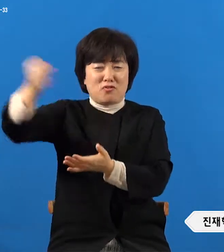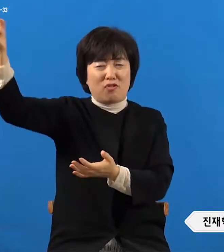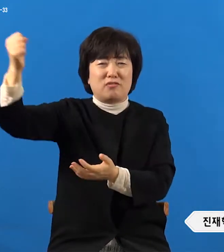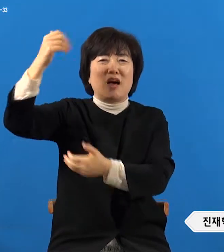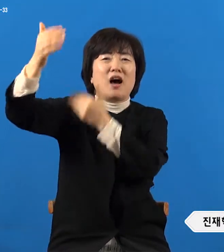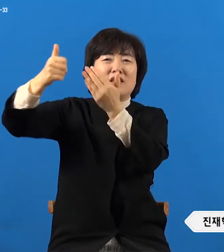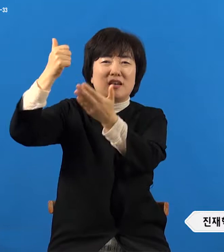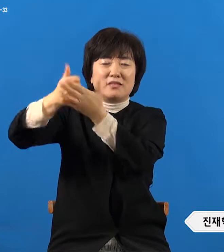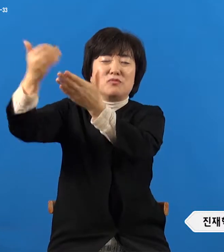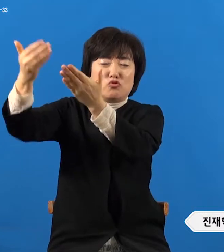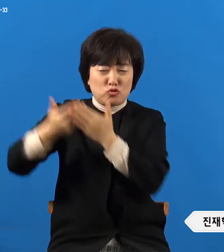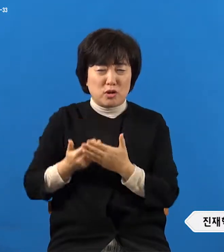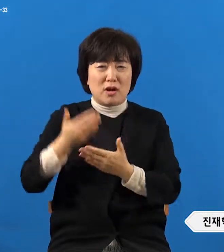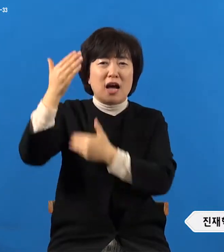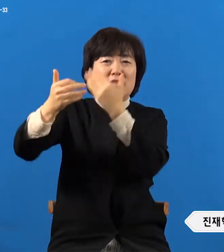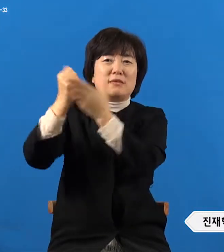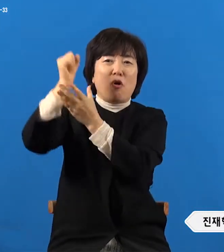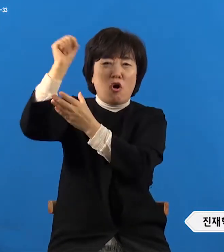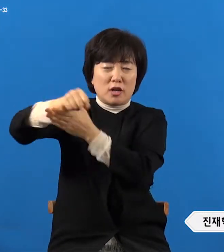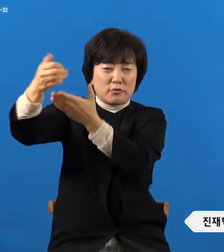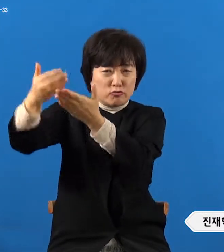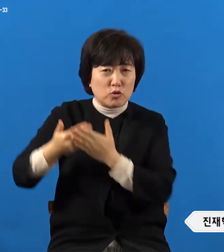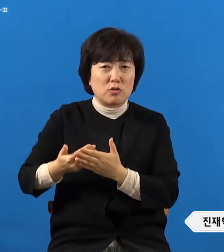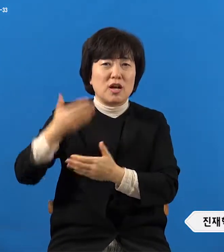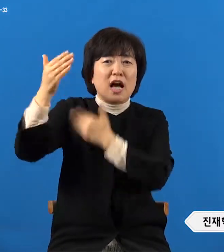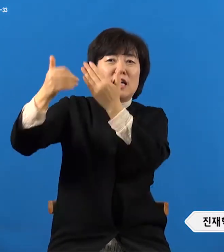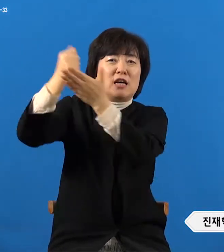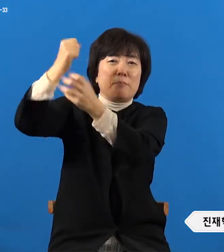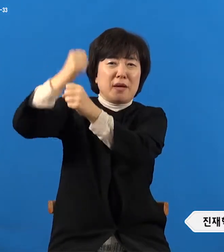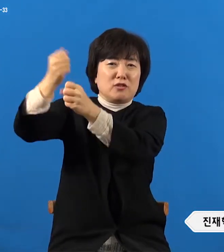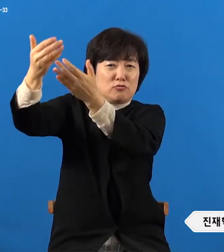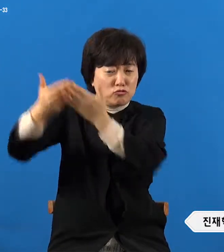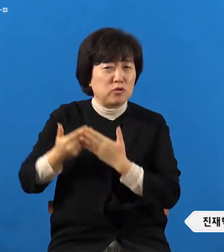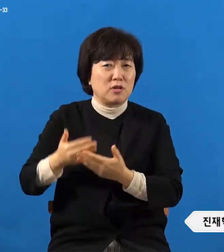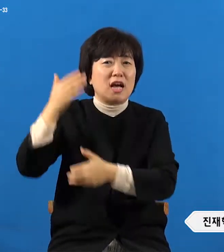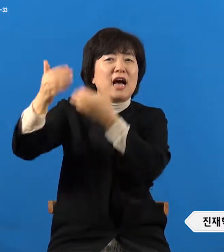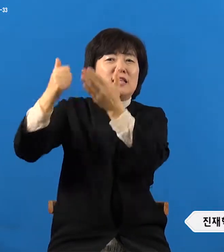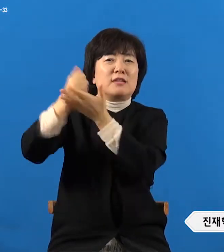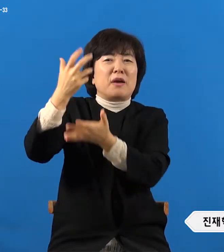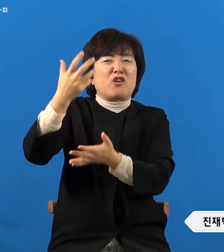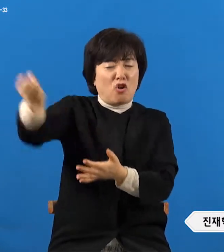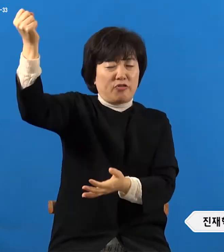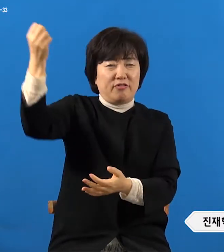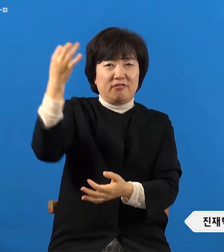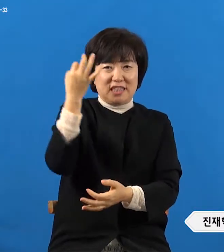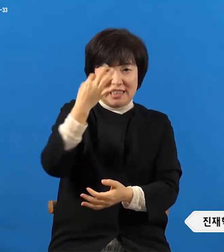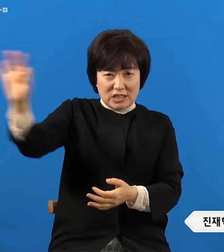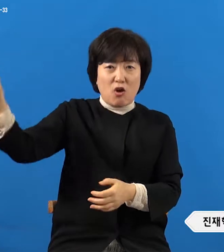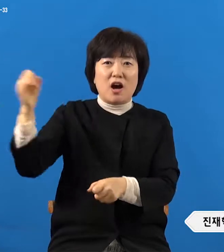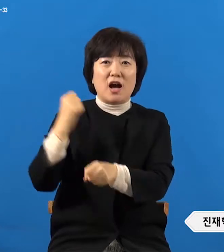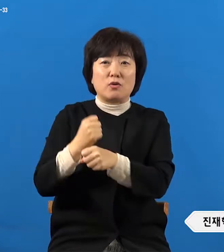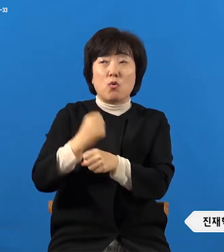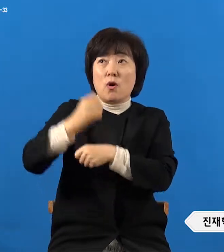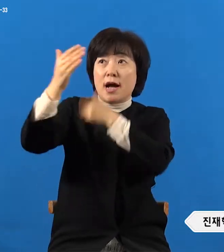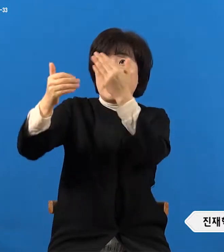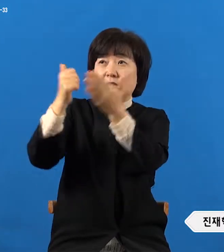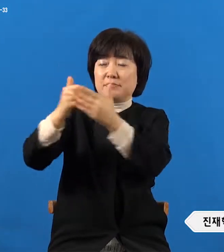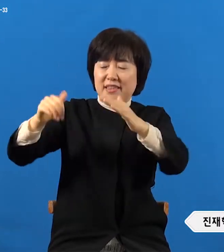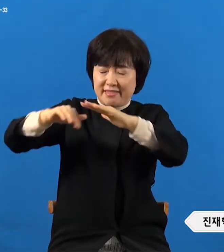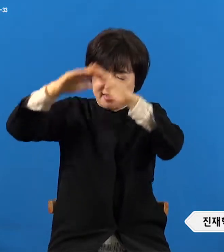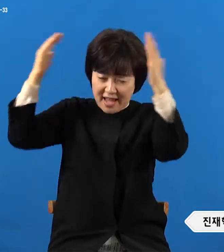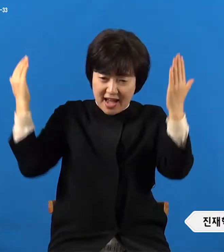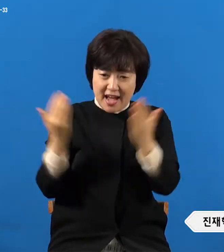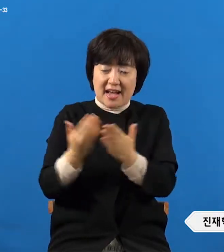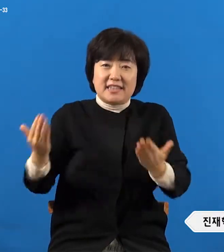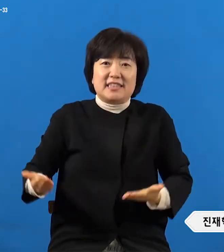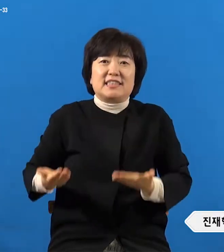하나님이 주셨습니다. 하나님이 허락하셨습니다. 하나님이 만드셨습니다. 하나님의 것으로 인정하고 하나님께 드리는